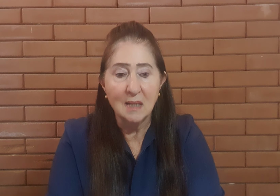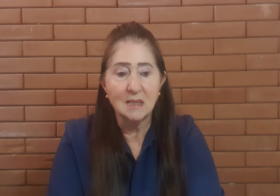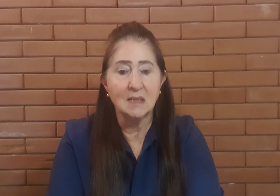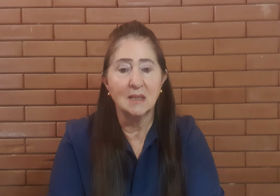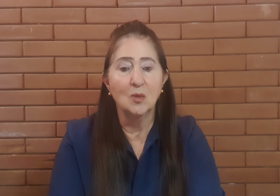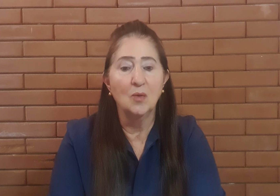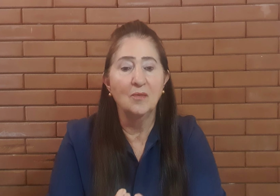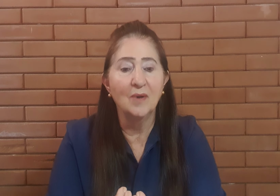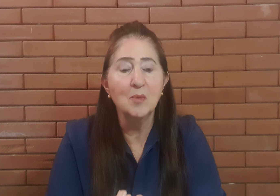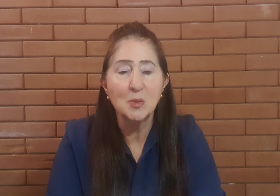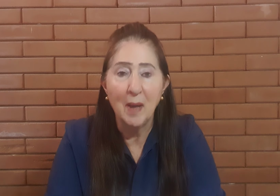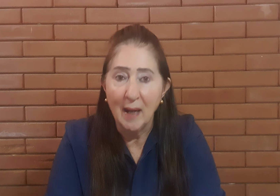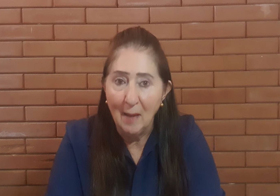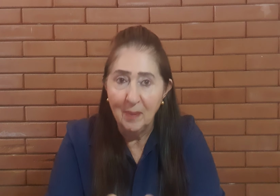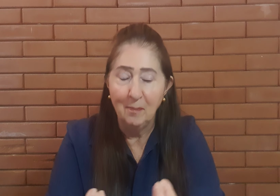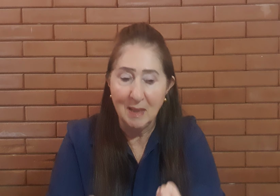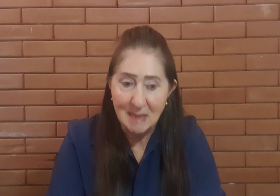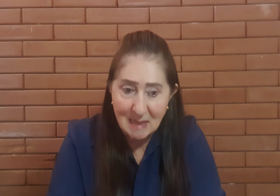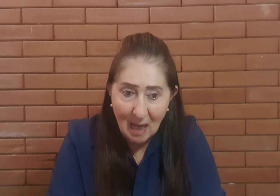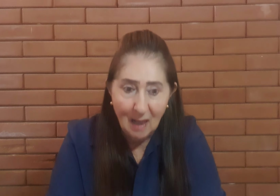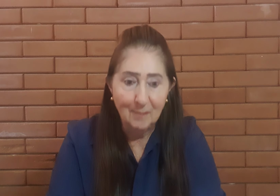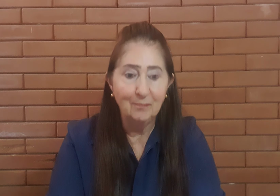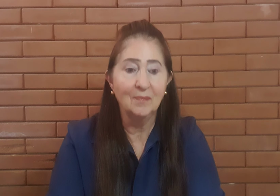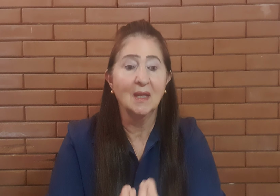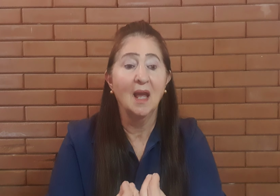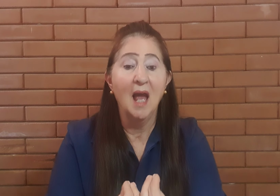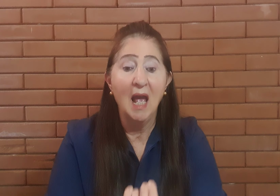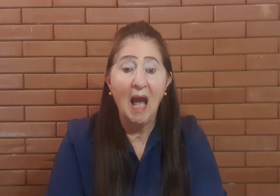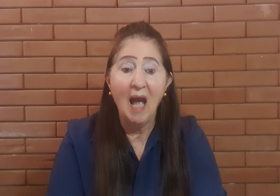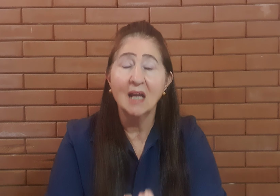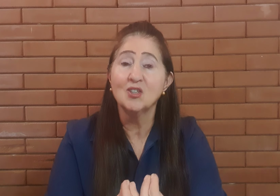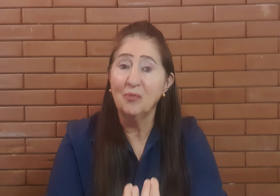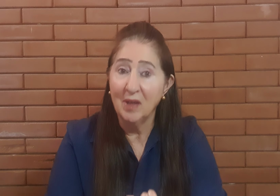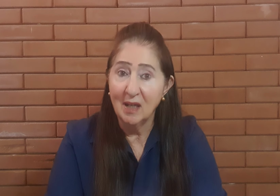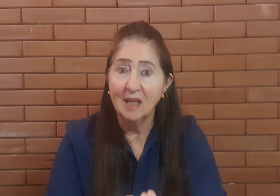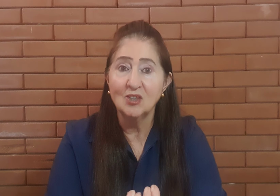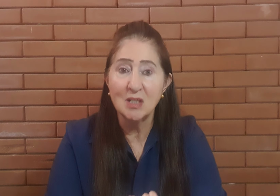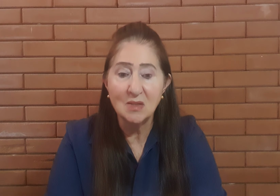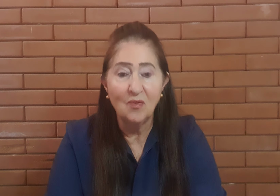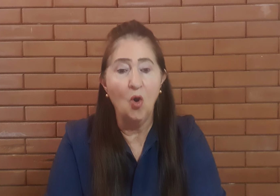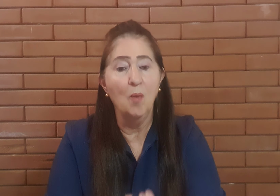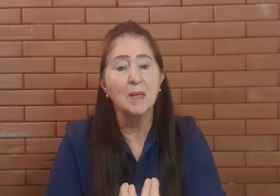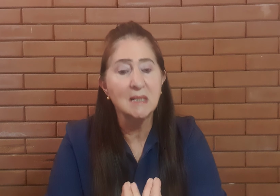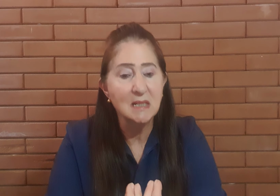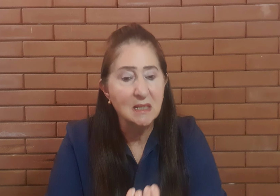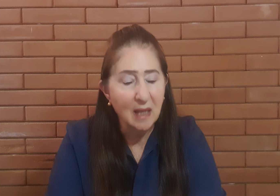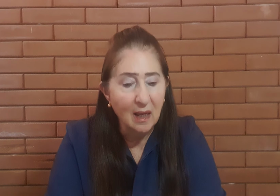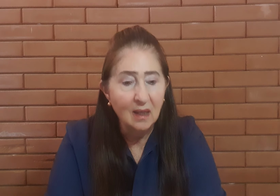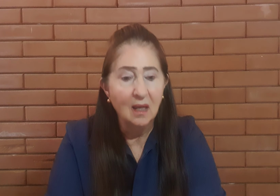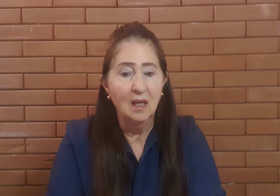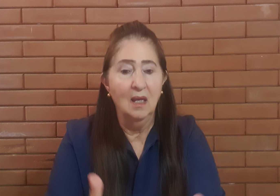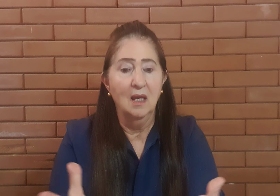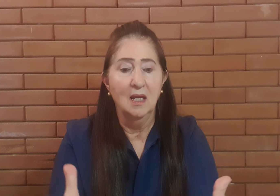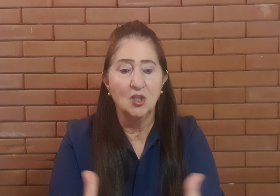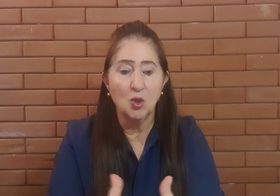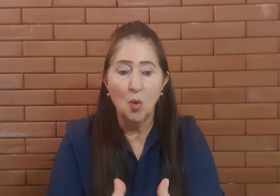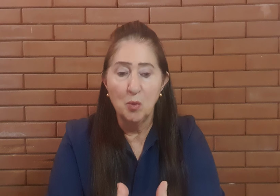Mas vamos parar para pensar. Há diferentes formas, né, de